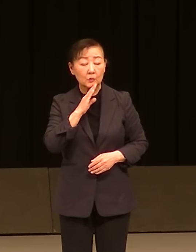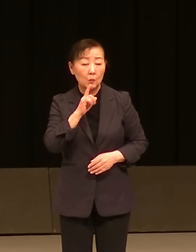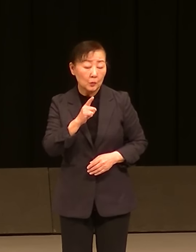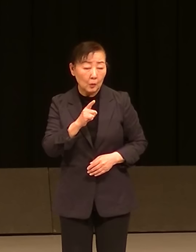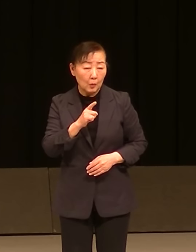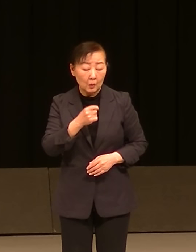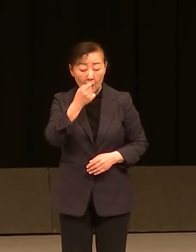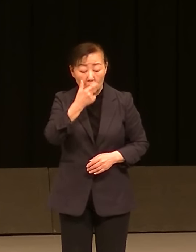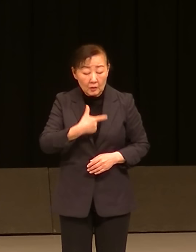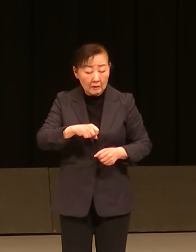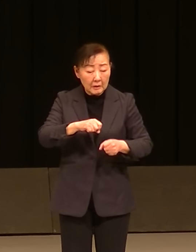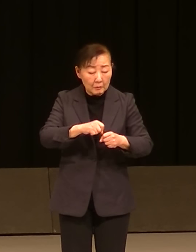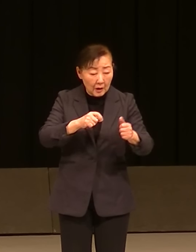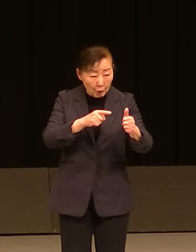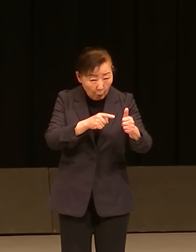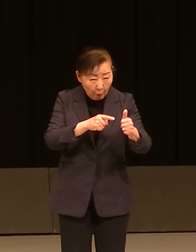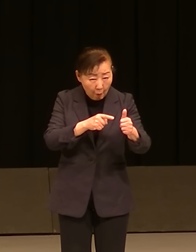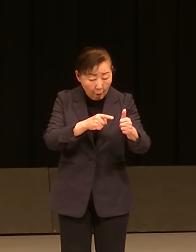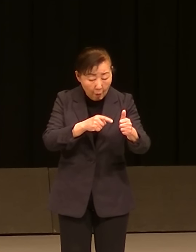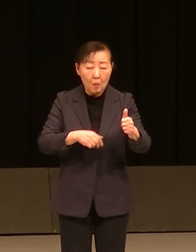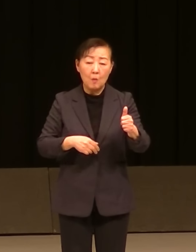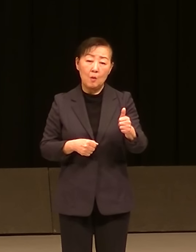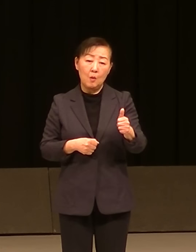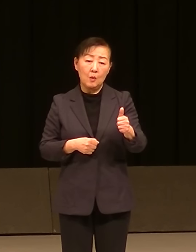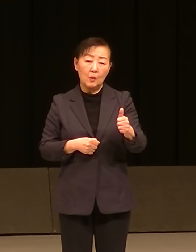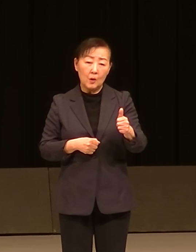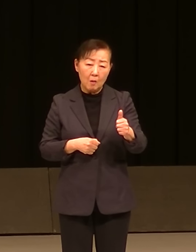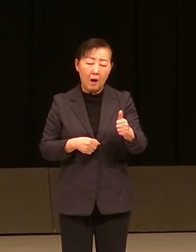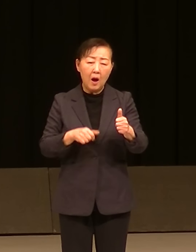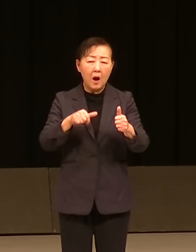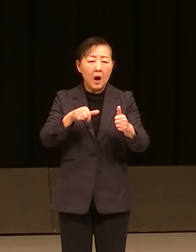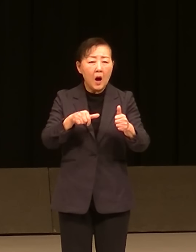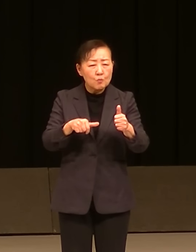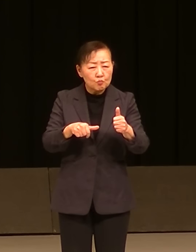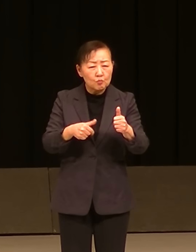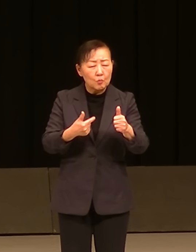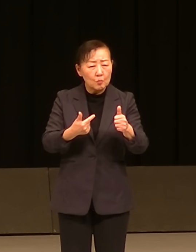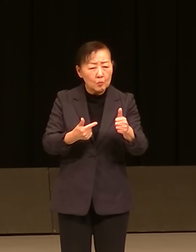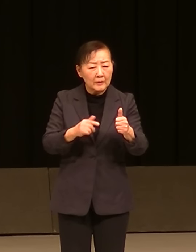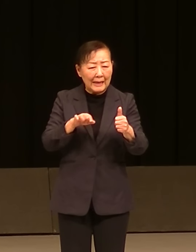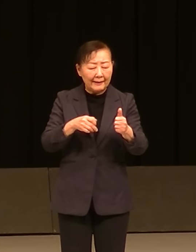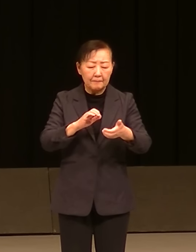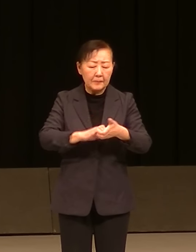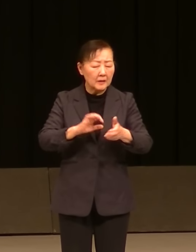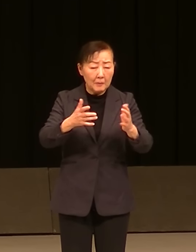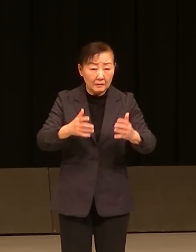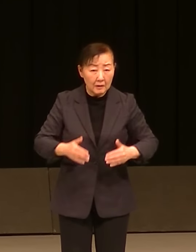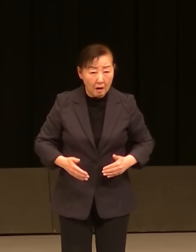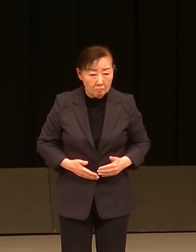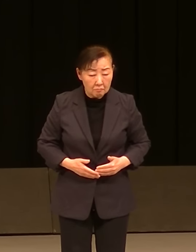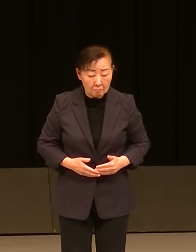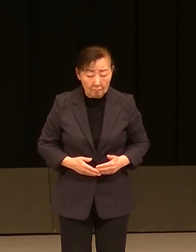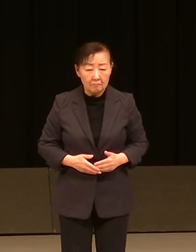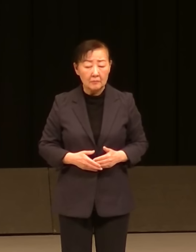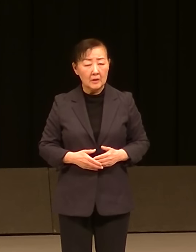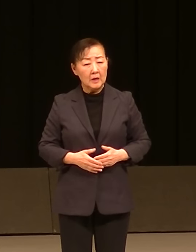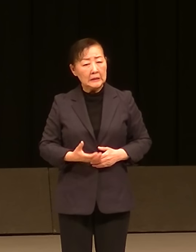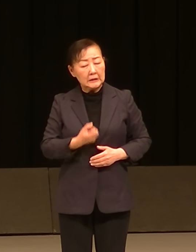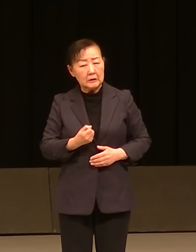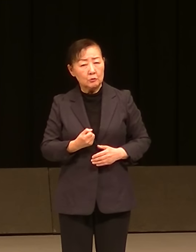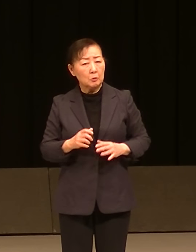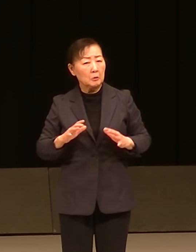船侍男、そういうこの、無定型なこの、まあ、確たる、この信ずる